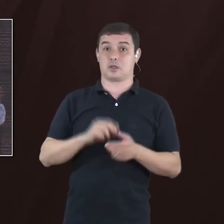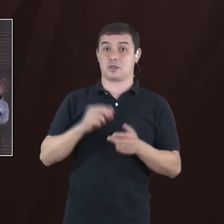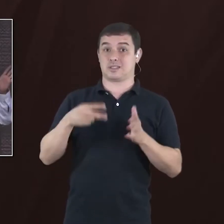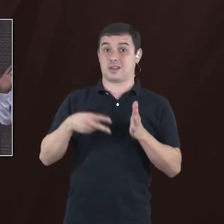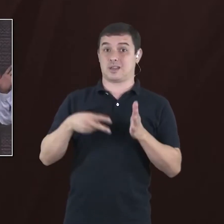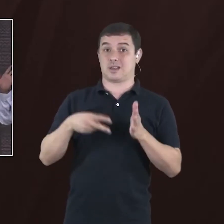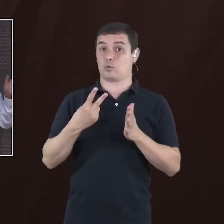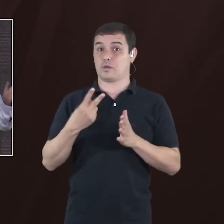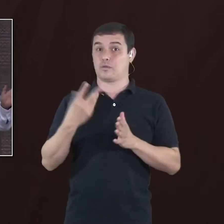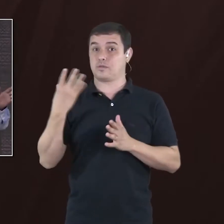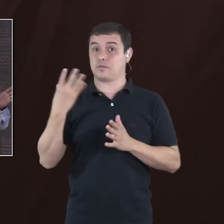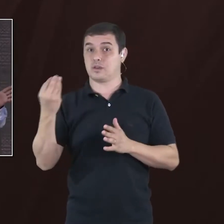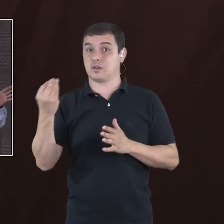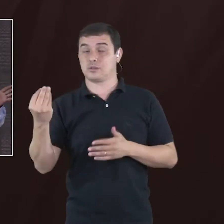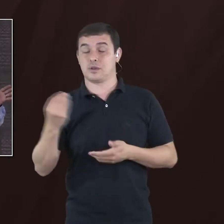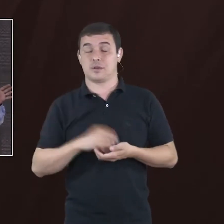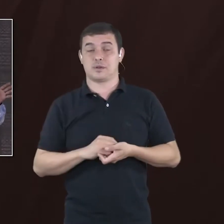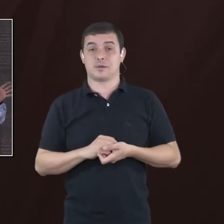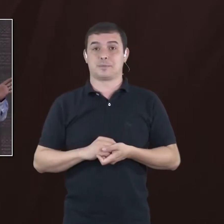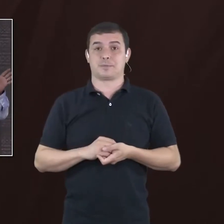passou novamente por